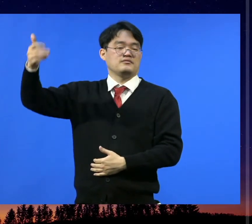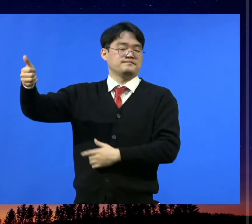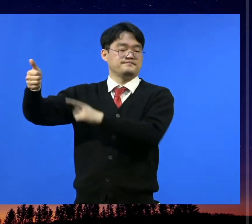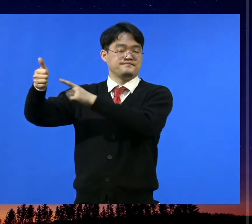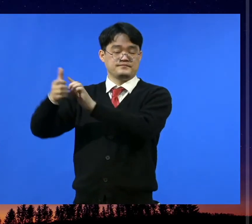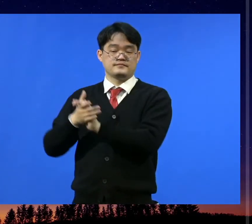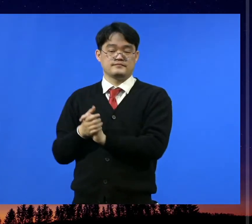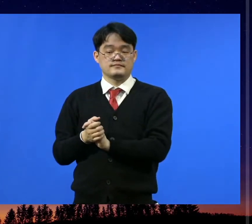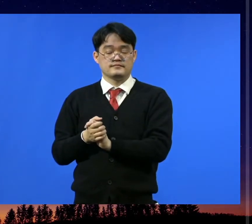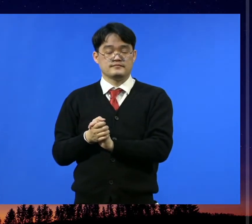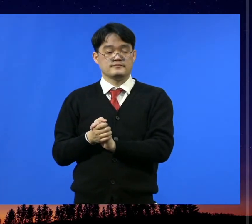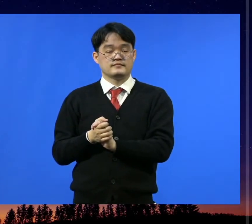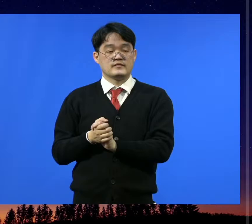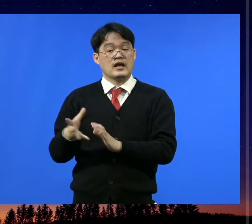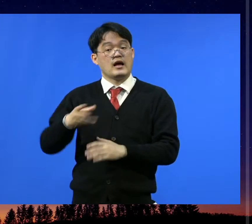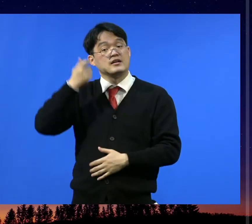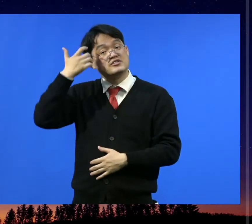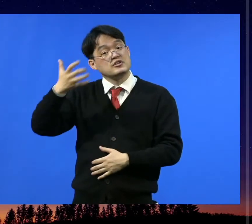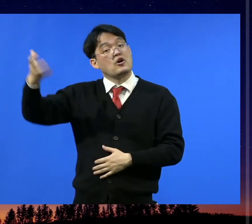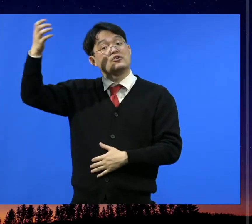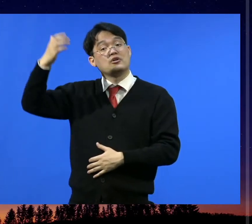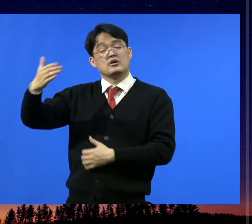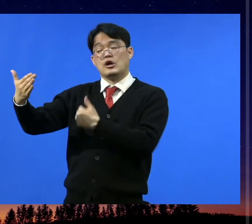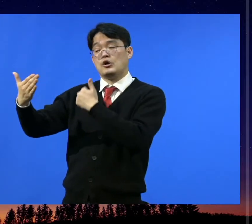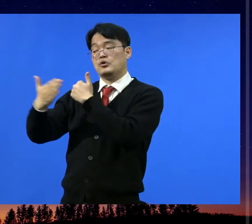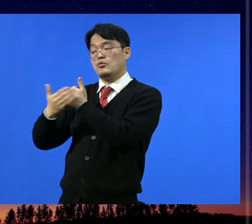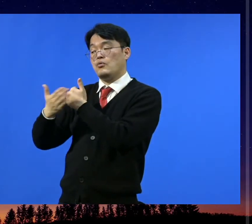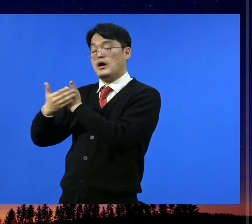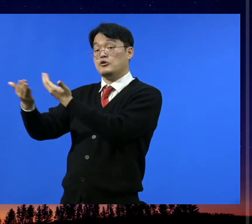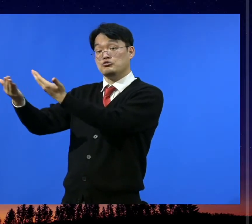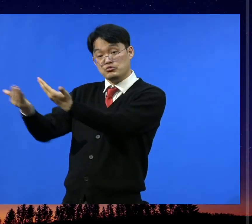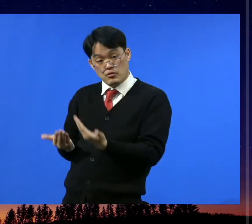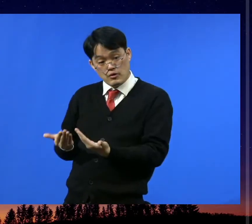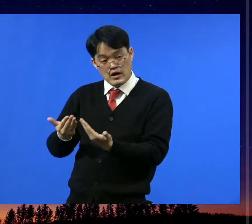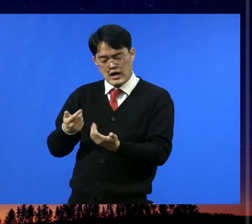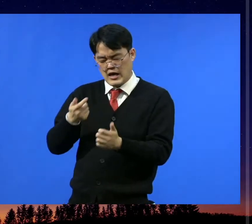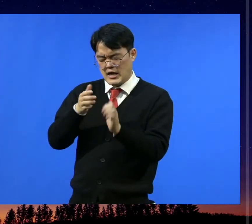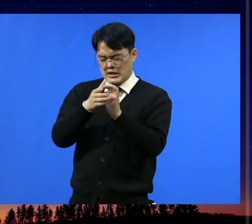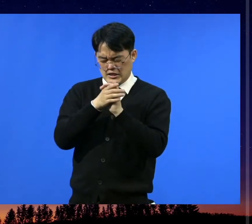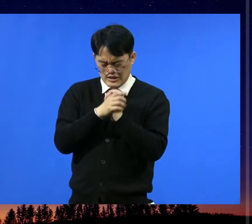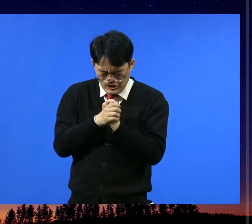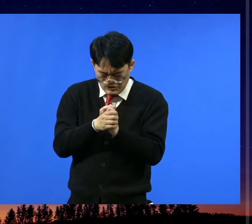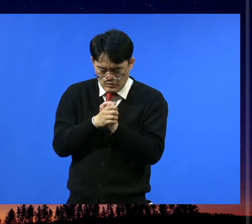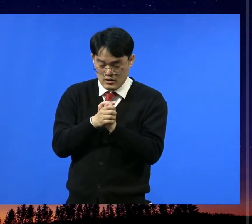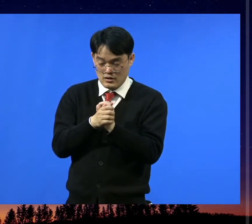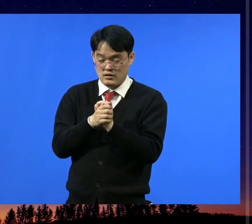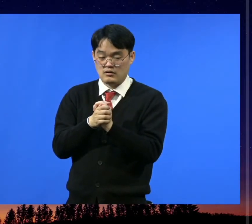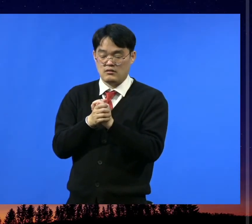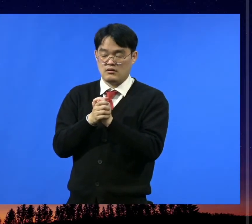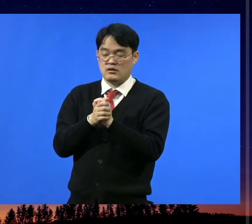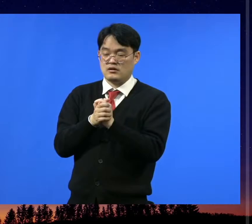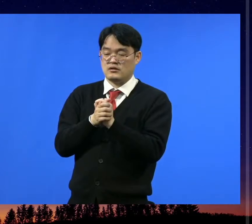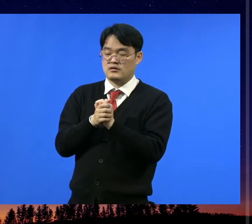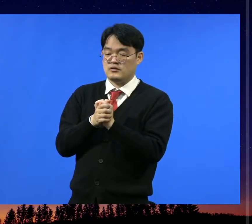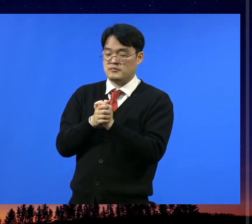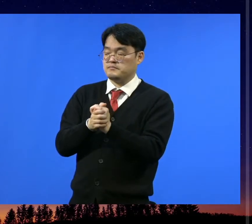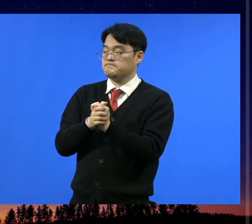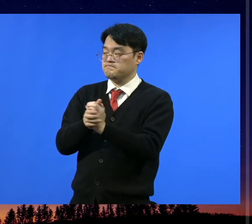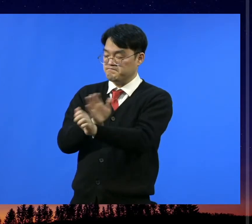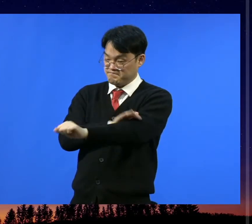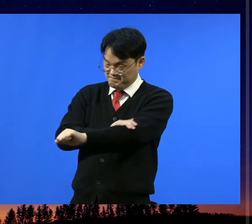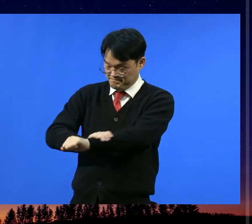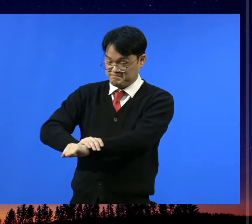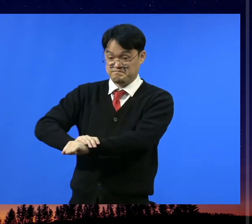다시 말씀드리면 성령이 도와주셔야 기도가 제대로 된다는 거예요. 기도에 불이 붙는다는